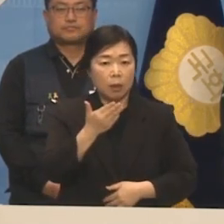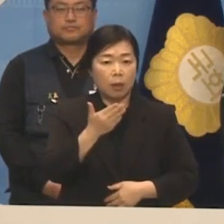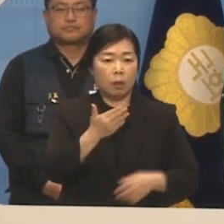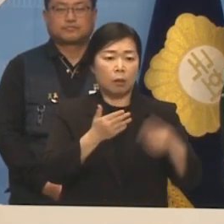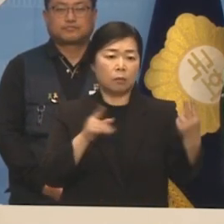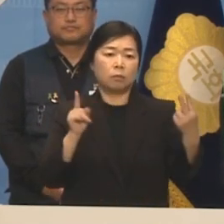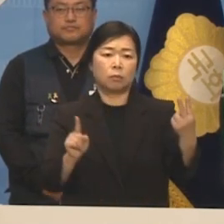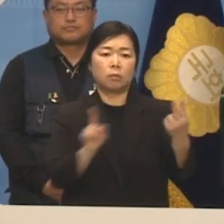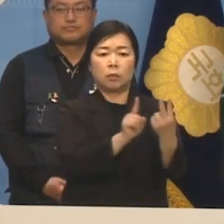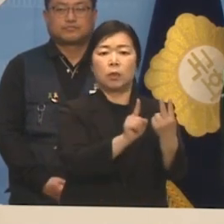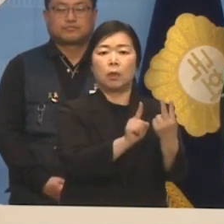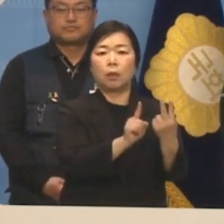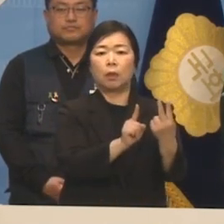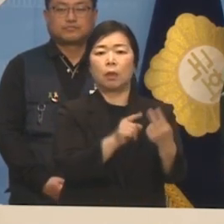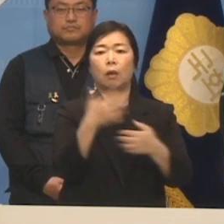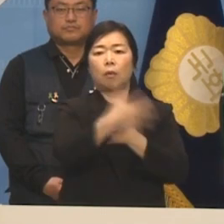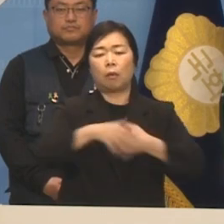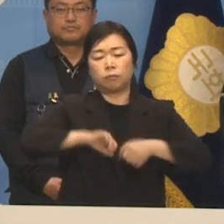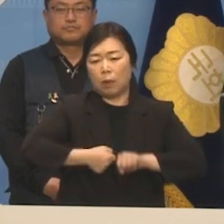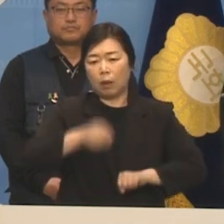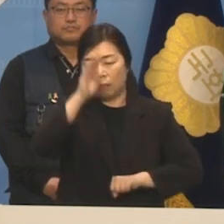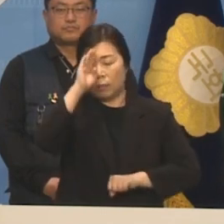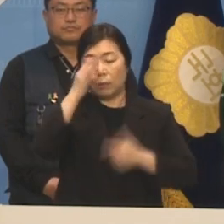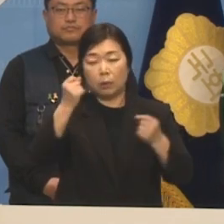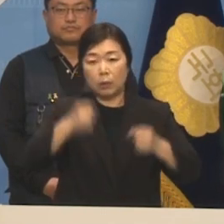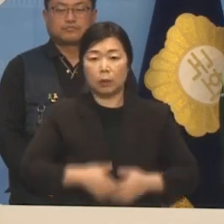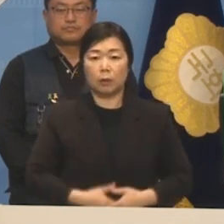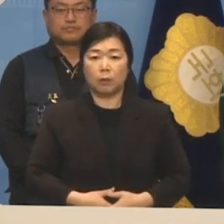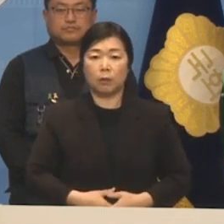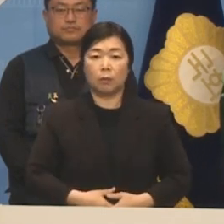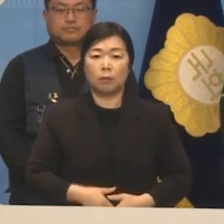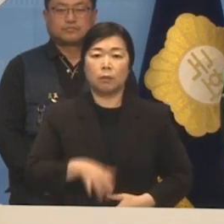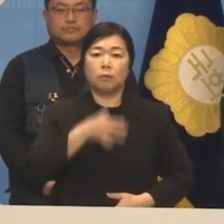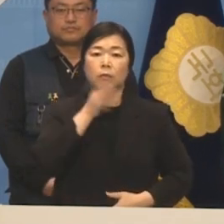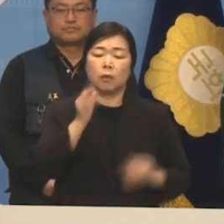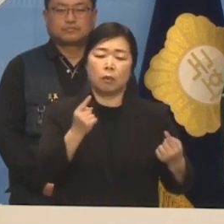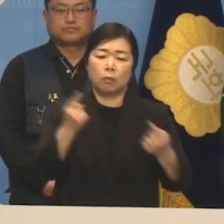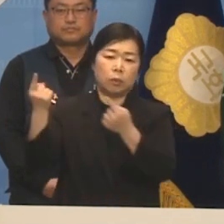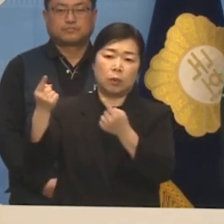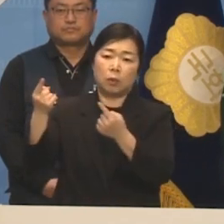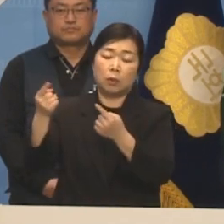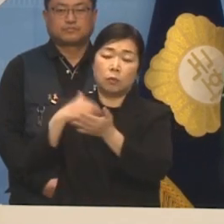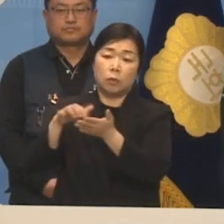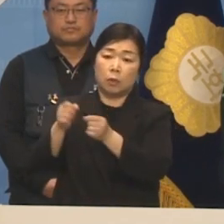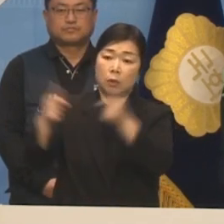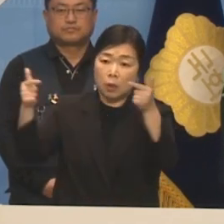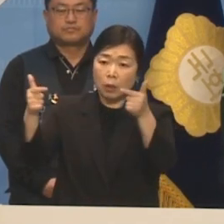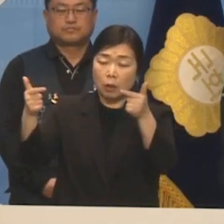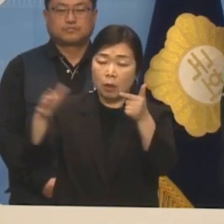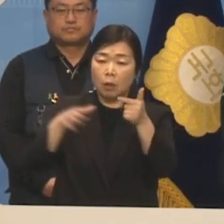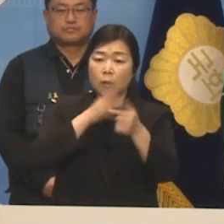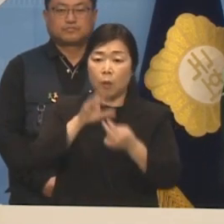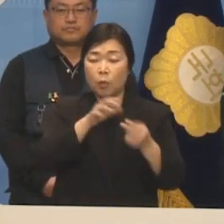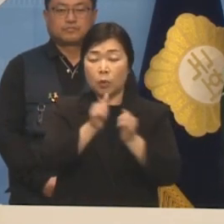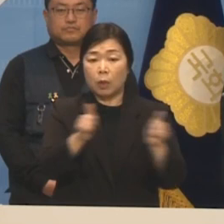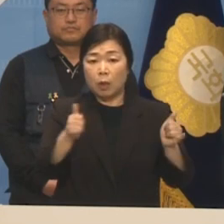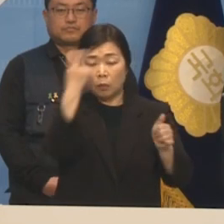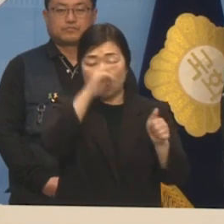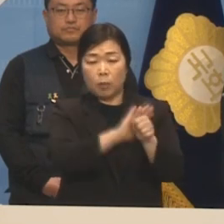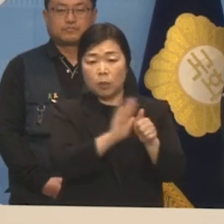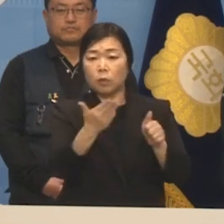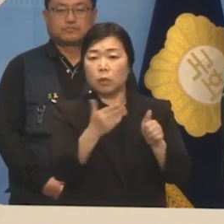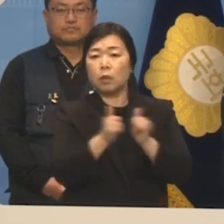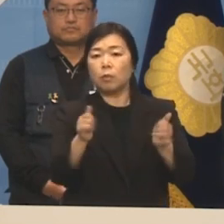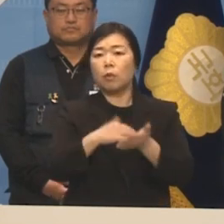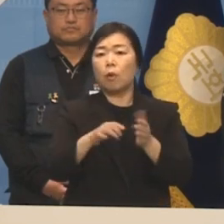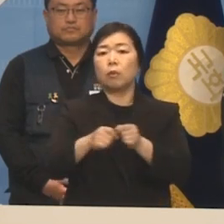골병들어 죽을 것 같습니다. 고령화 시대에 접어들면서 노인 인구는 늘어나고 요양보호사가 케어해야 할 어르신이